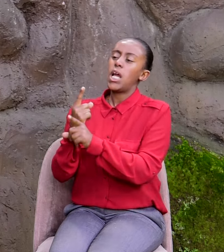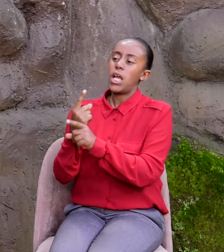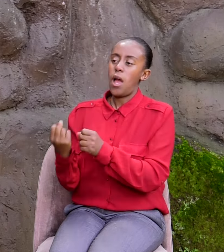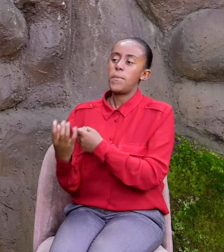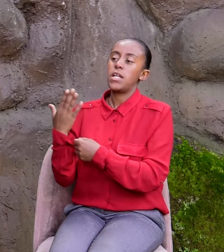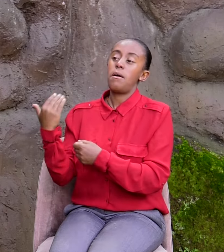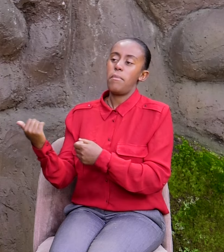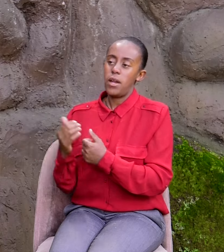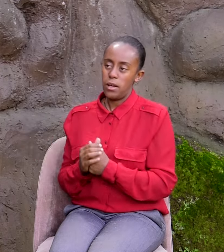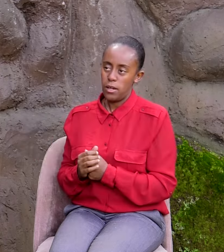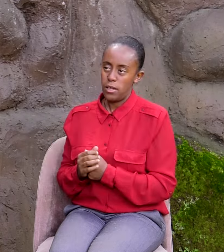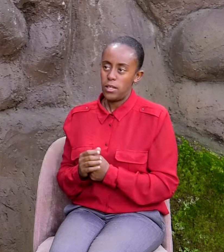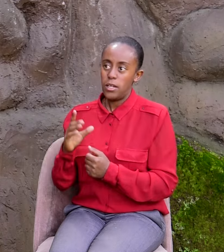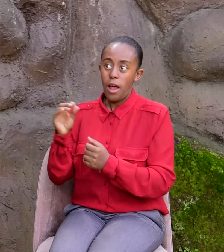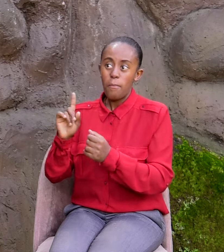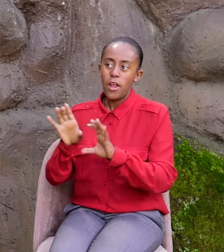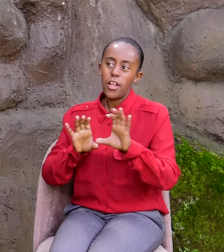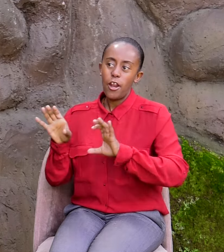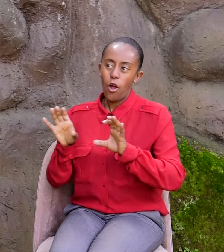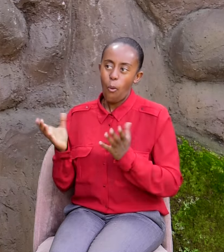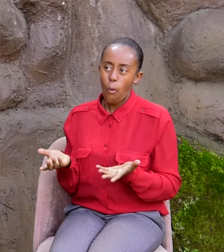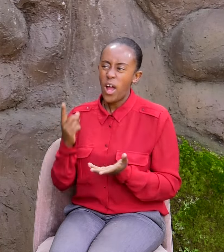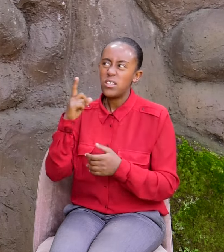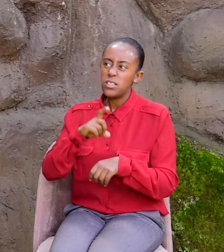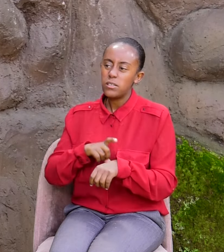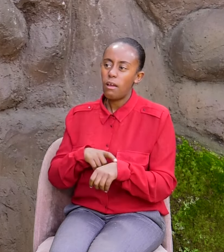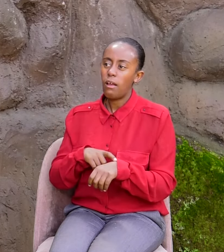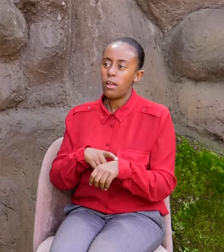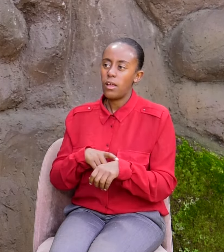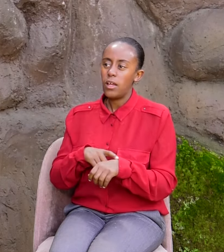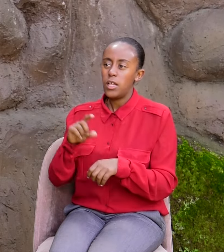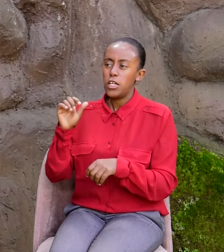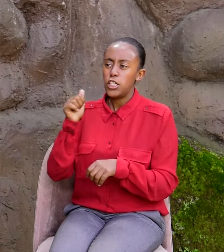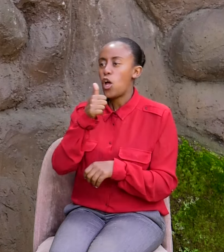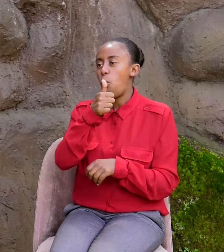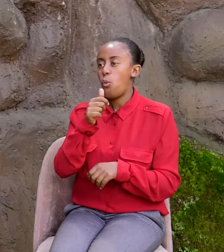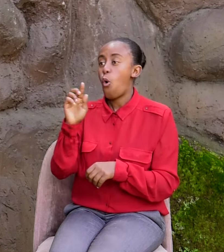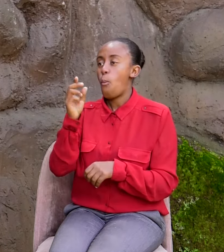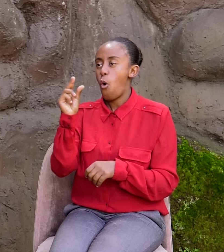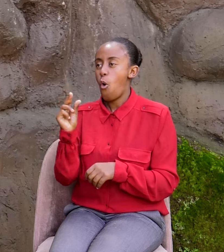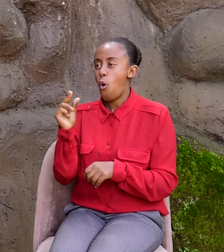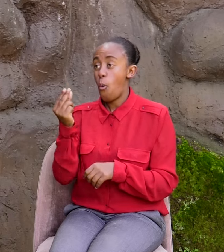ነበረ። እና ምንድን የተደረገው አንድ ጊዜ እዛው ቆቦ ከተማ ላይ